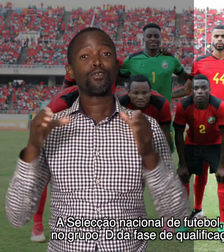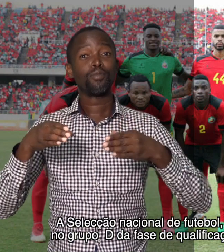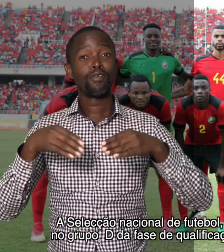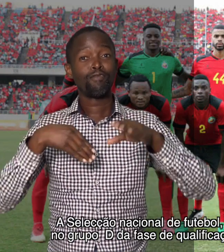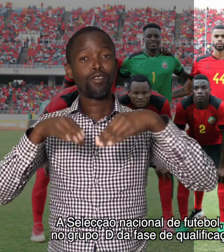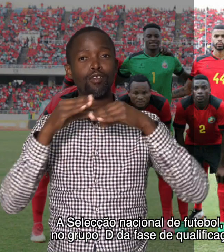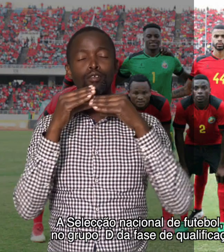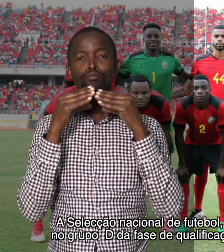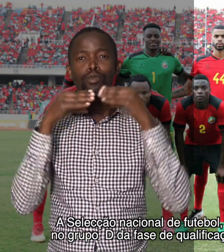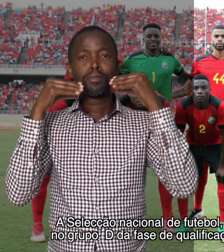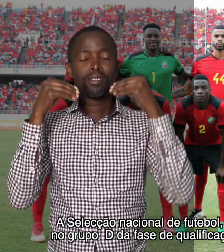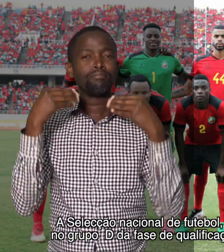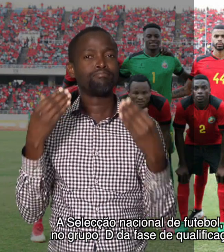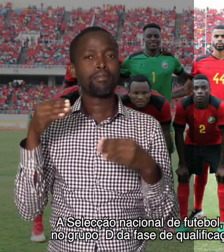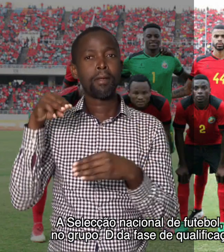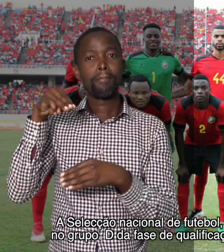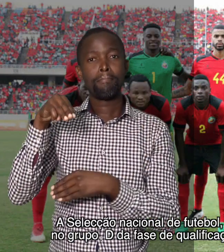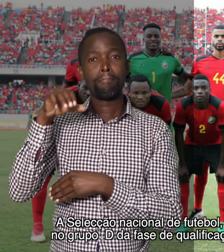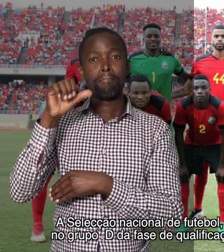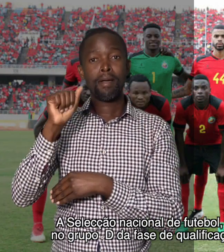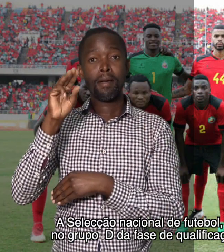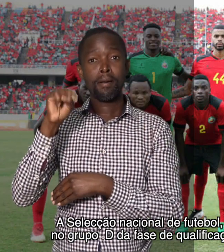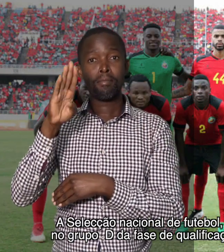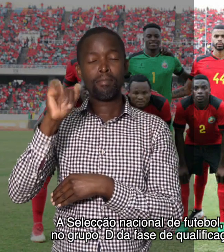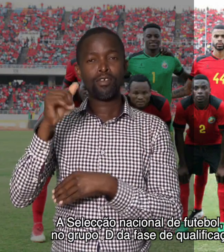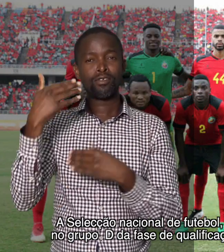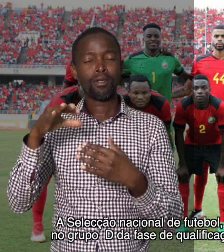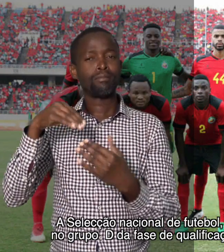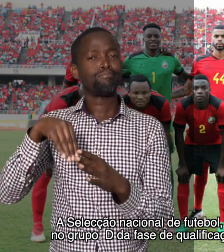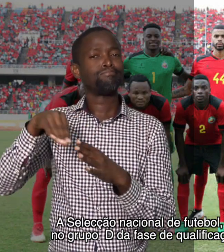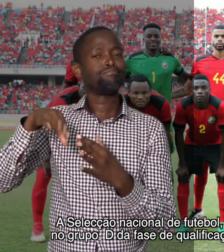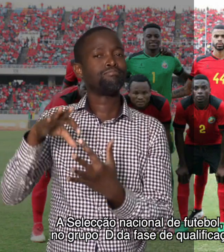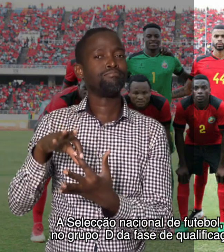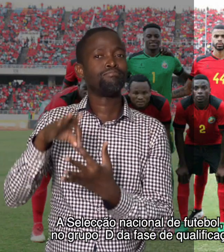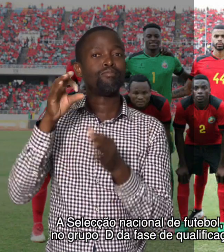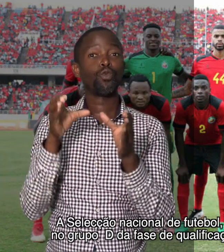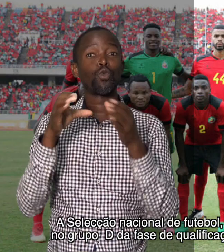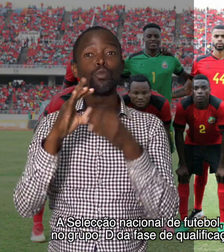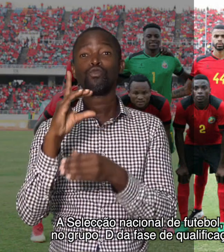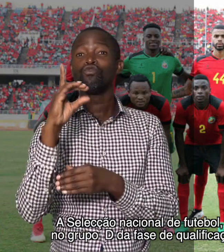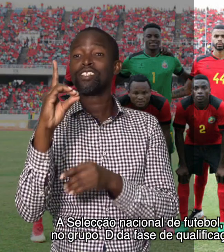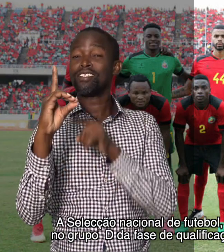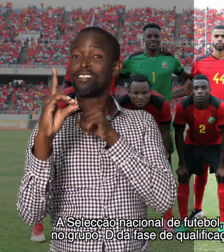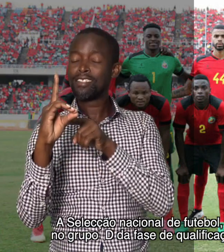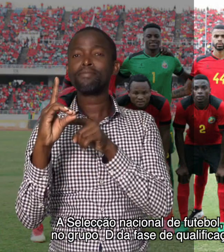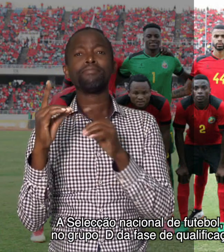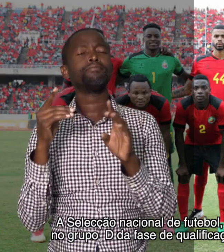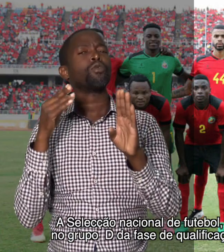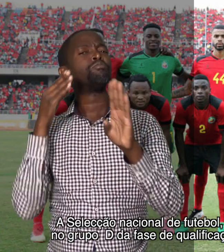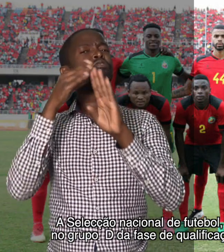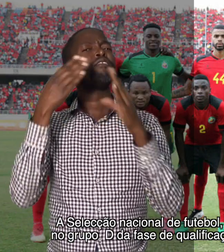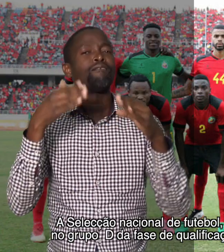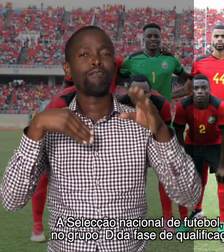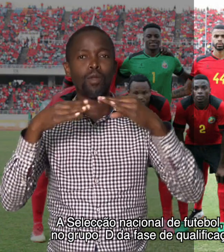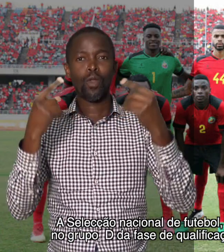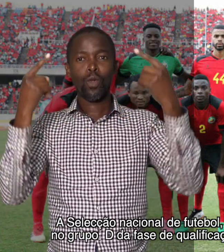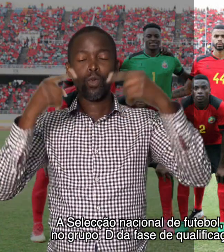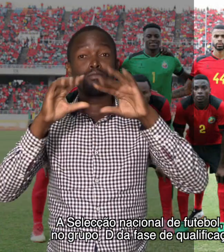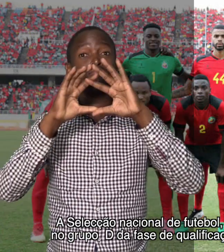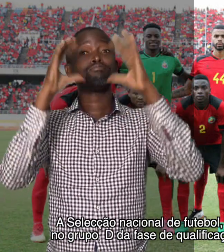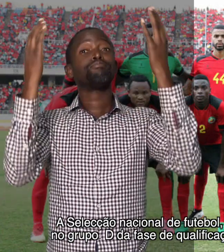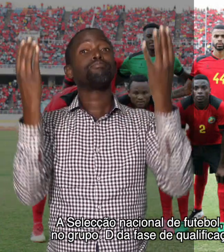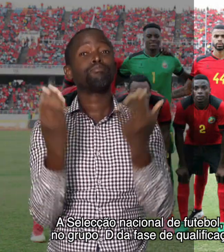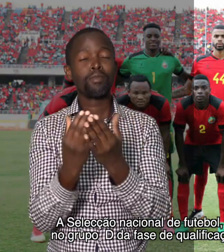A Seleção Nacional de Futebol Os Mamba está inserida no Grupo D da Fase de Qualificação